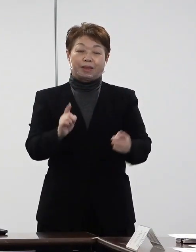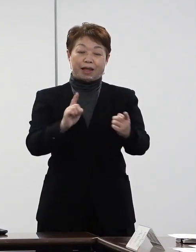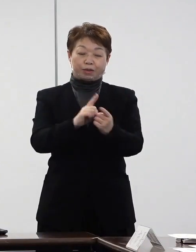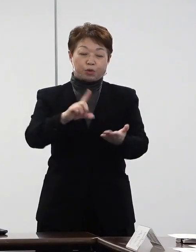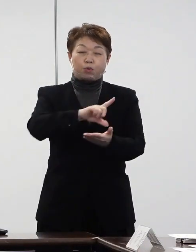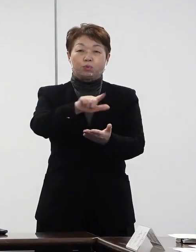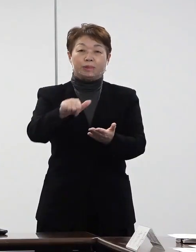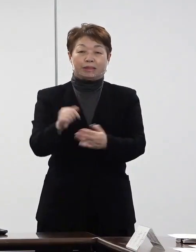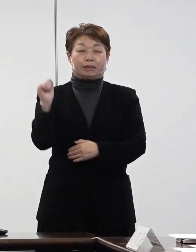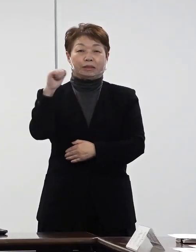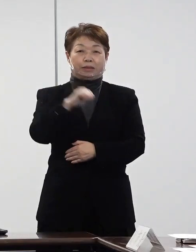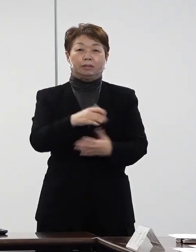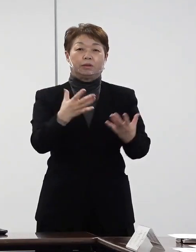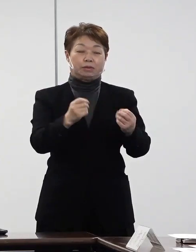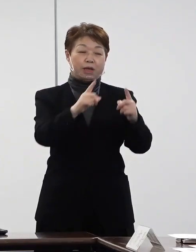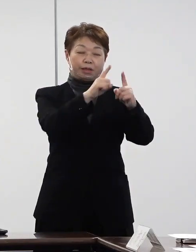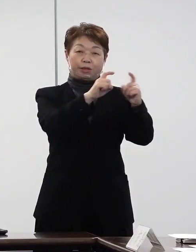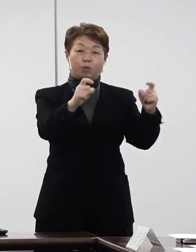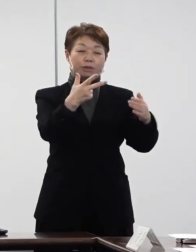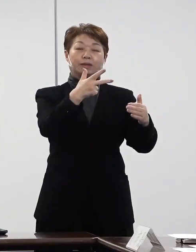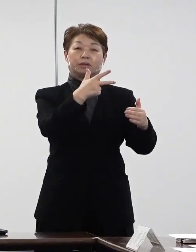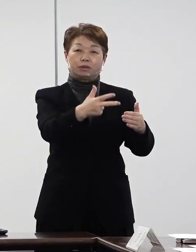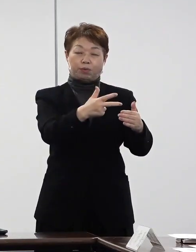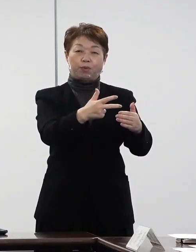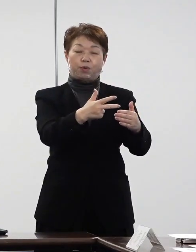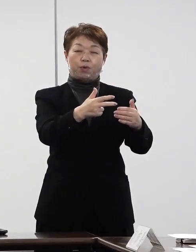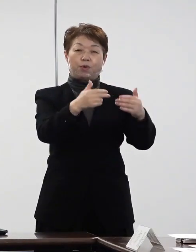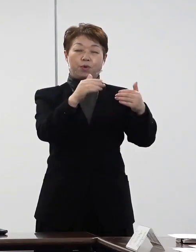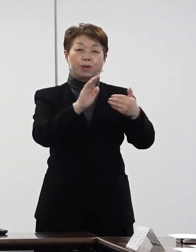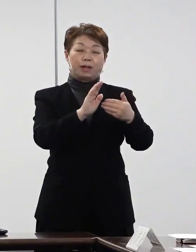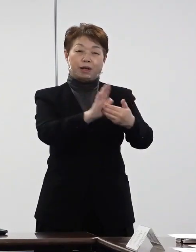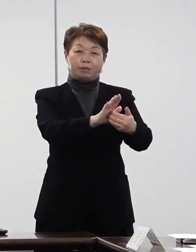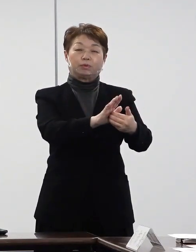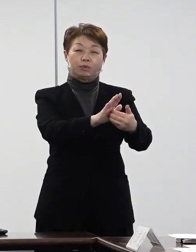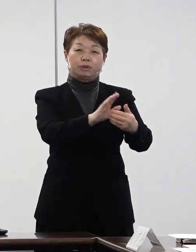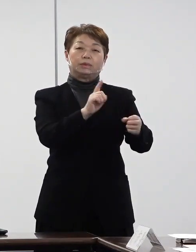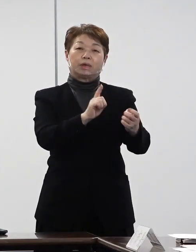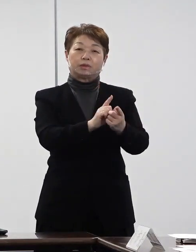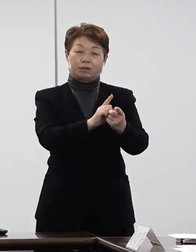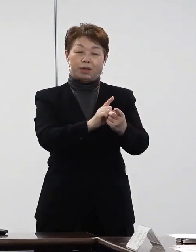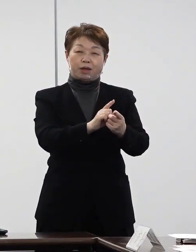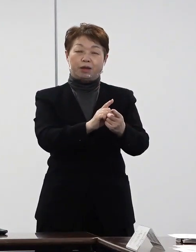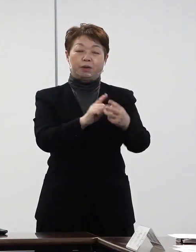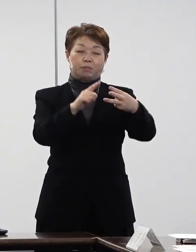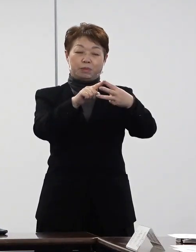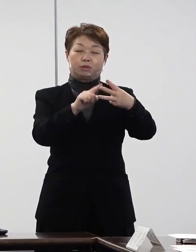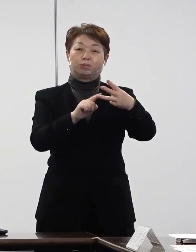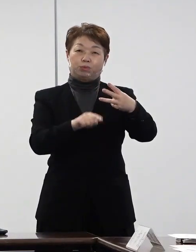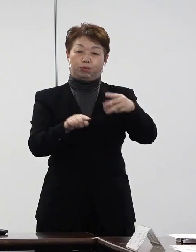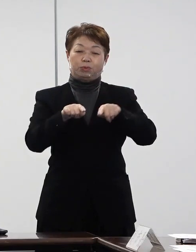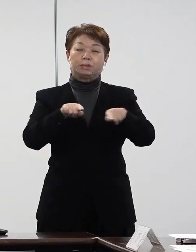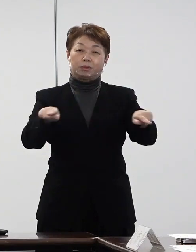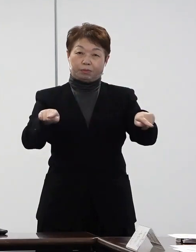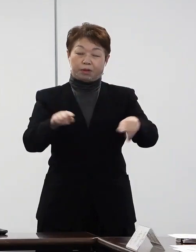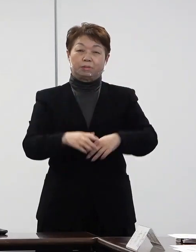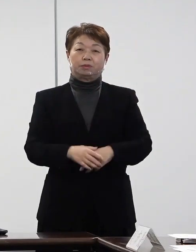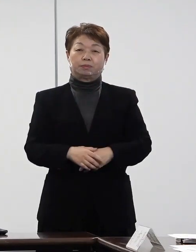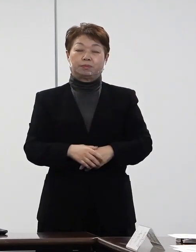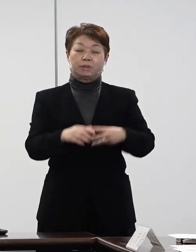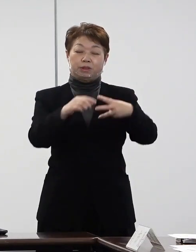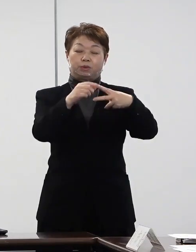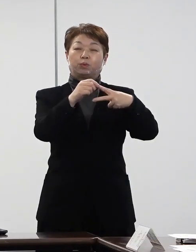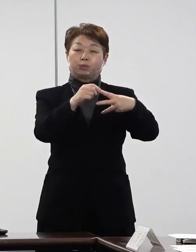に認定された弘前市の感染防止対策に順次以下の通り指示します。